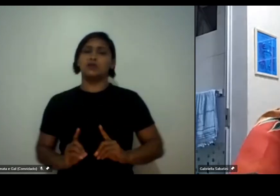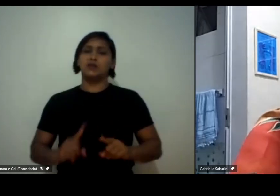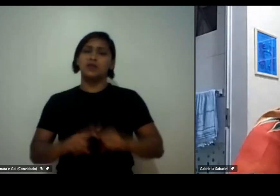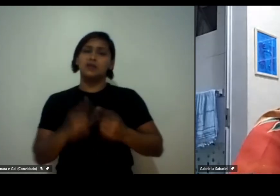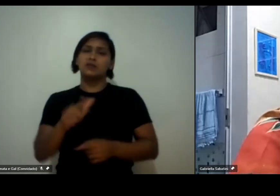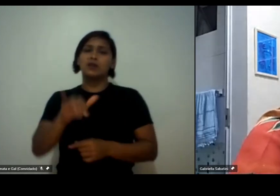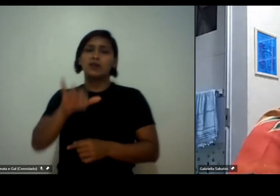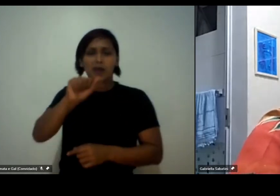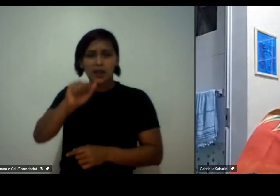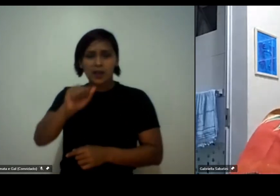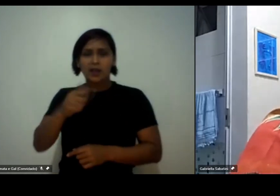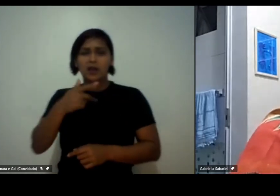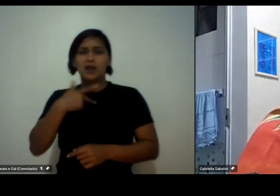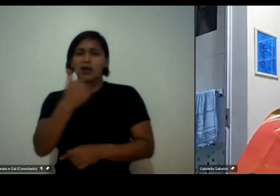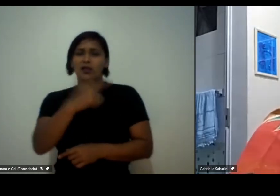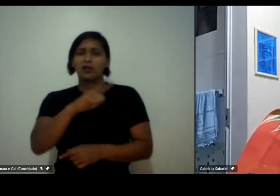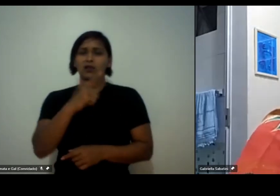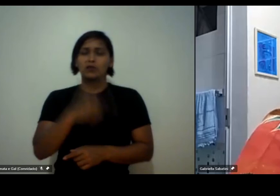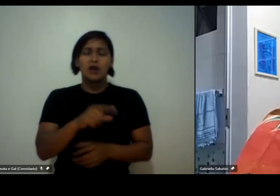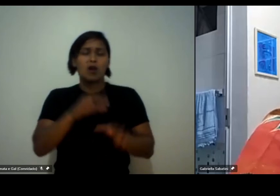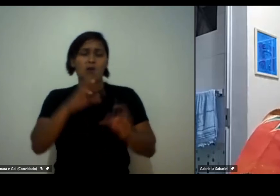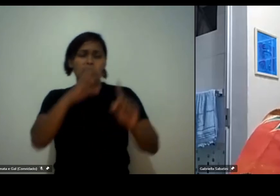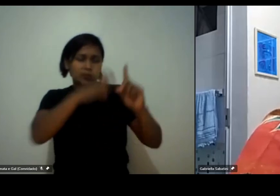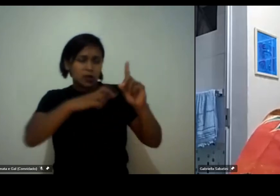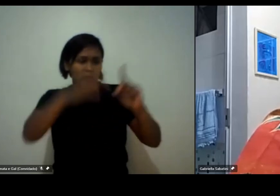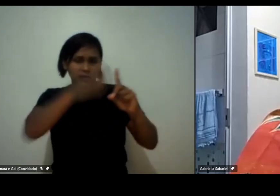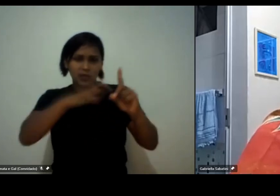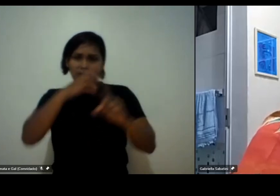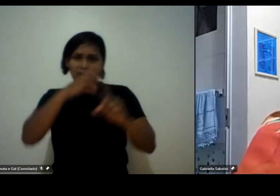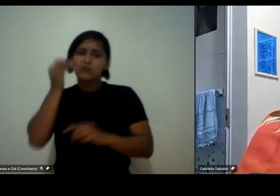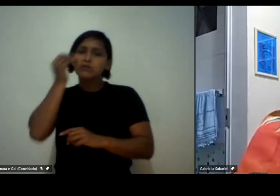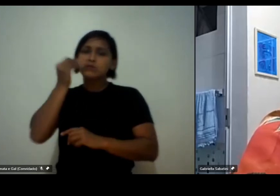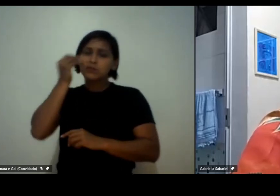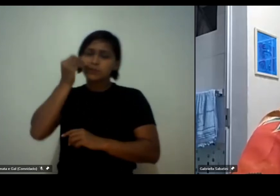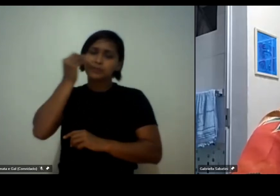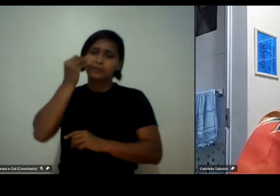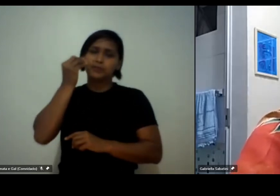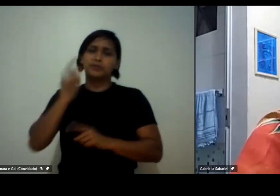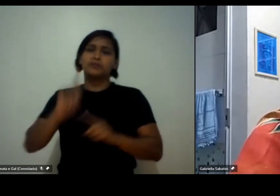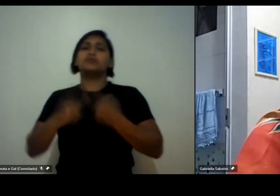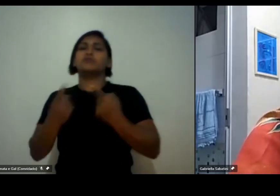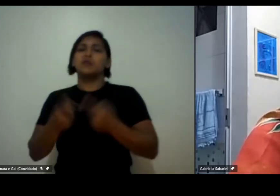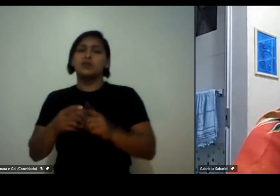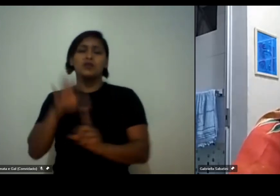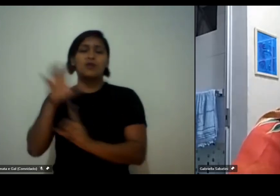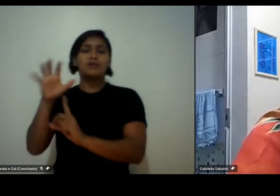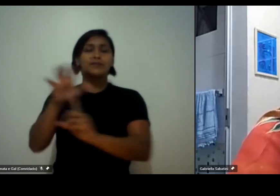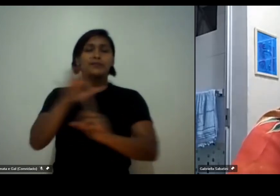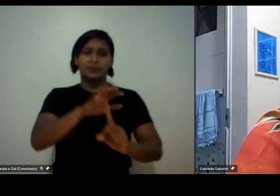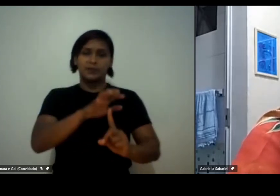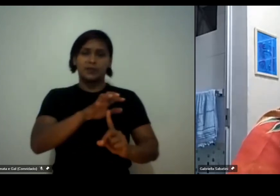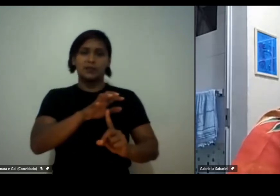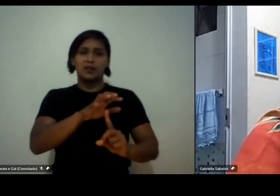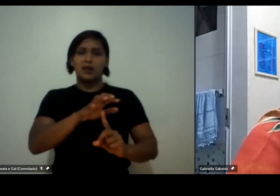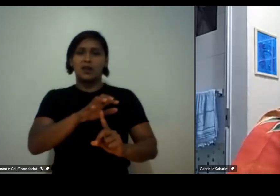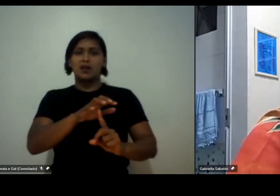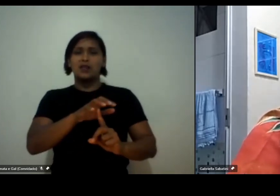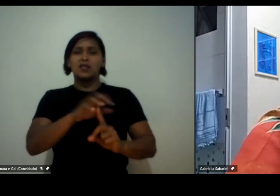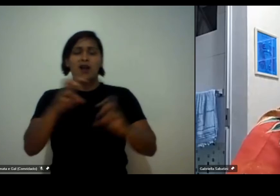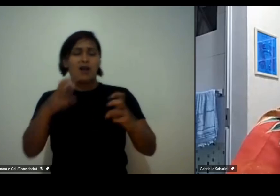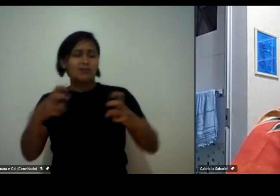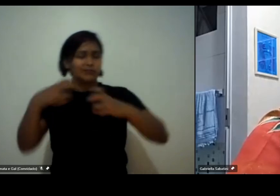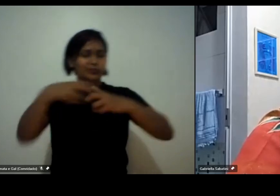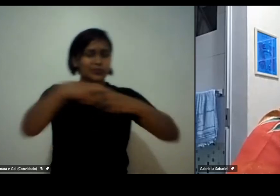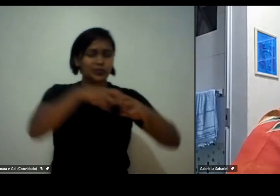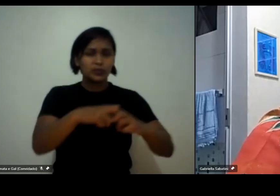tenham se colocado como observadoras das experiências compartilhadas, tenham sido afetados, tenham sido atropelados por